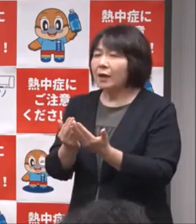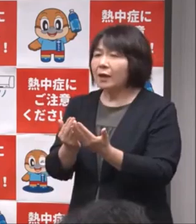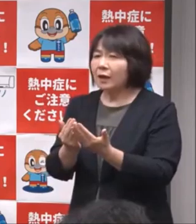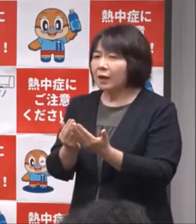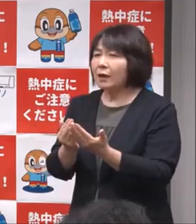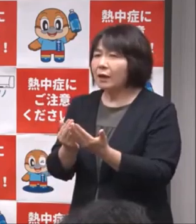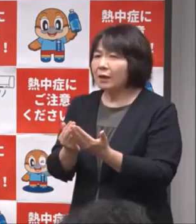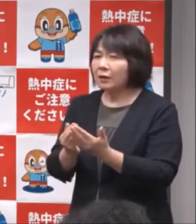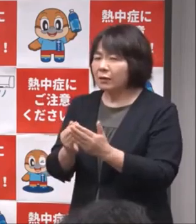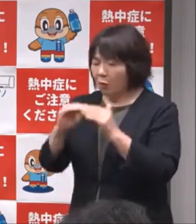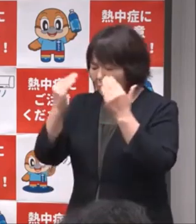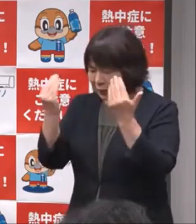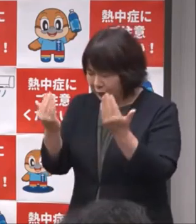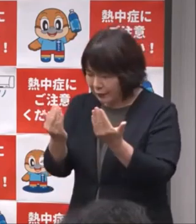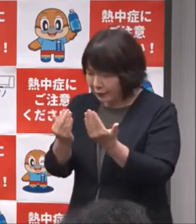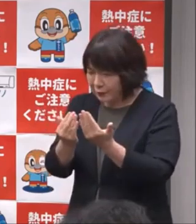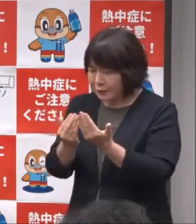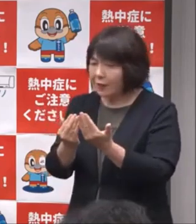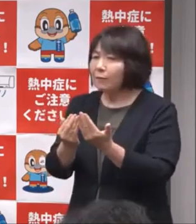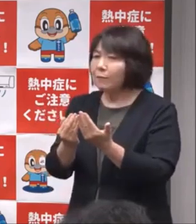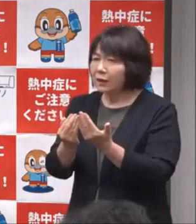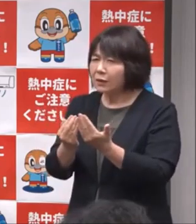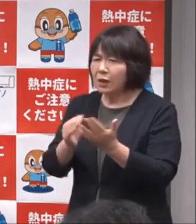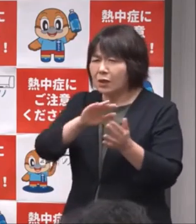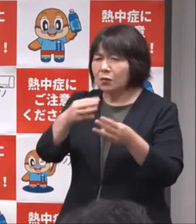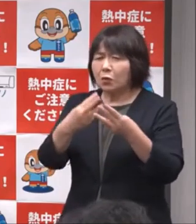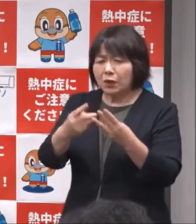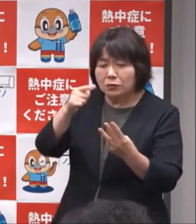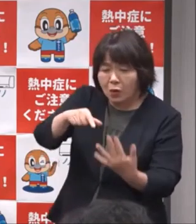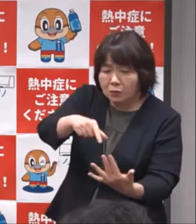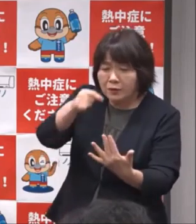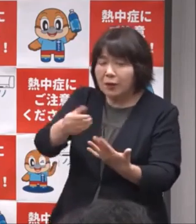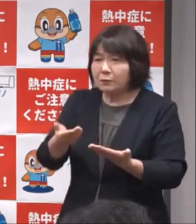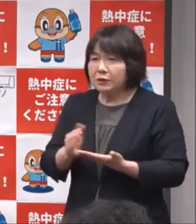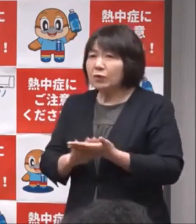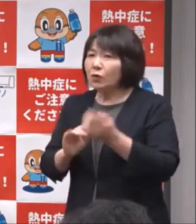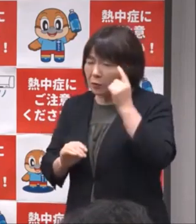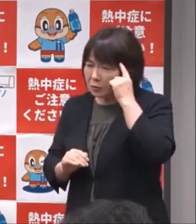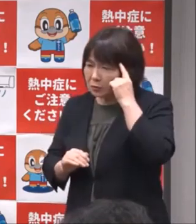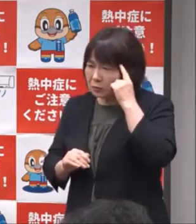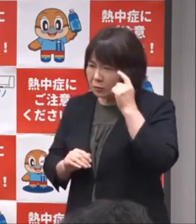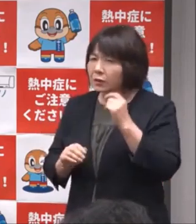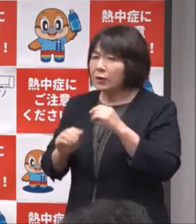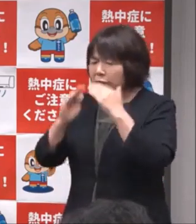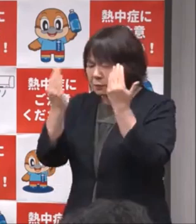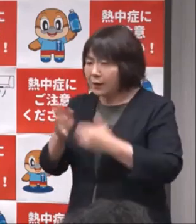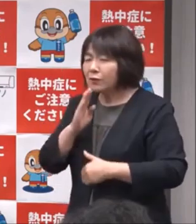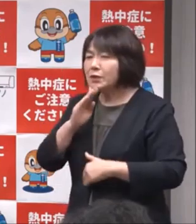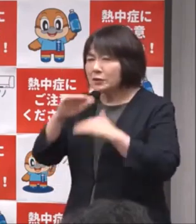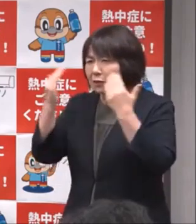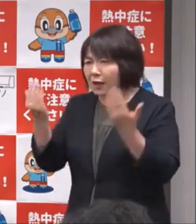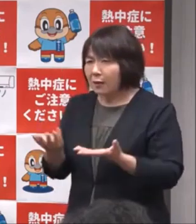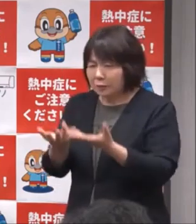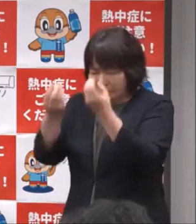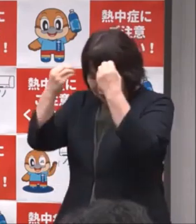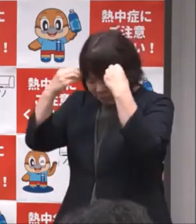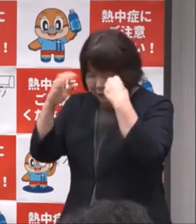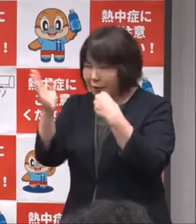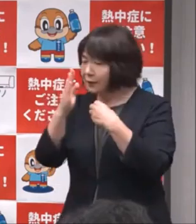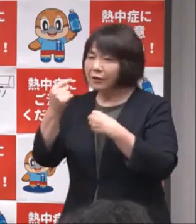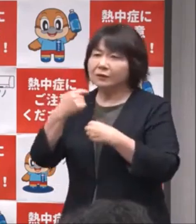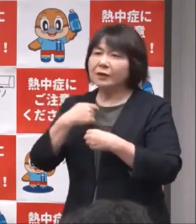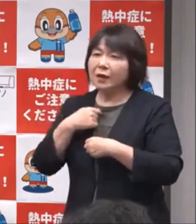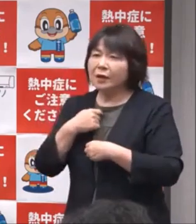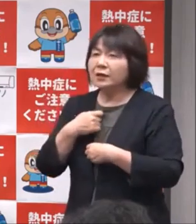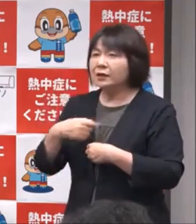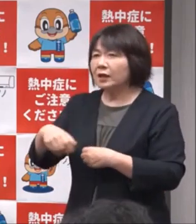あの完璧にあの、横田さんそこピックアップされたと思うんですけども、この4にある全ての事実を完全に頭に入っているわけではないですけれども、